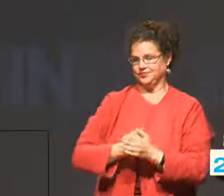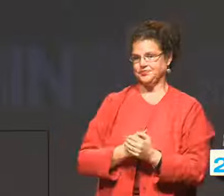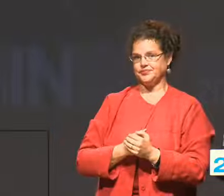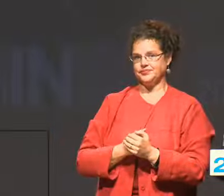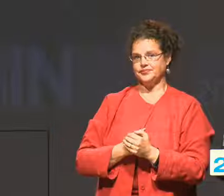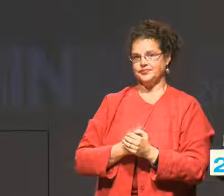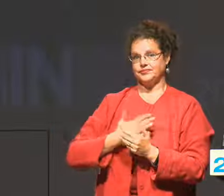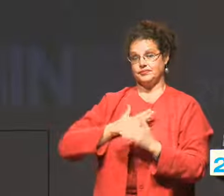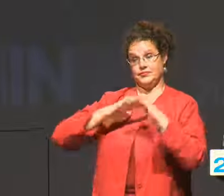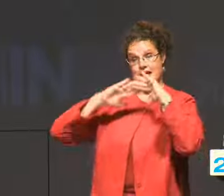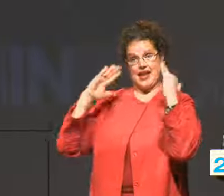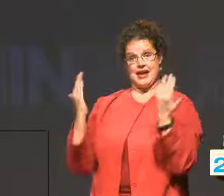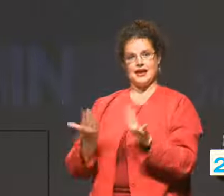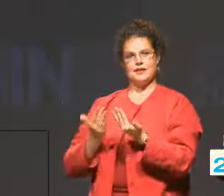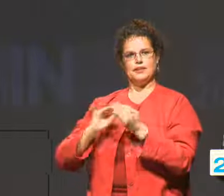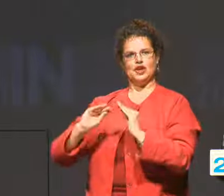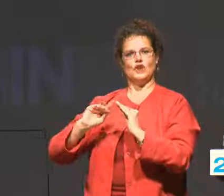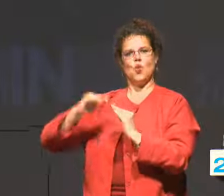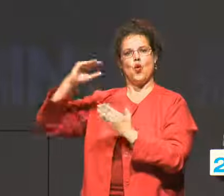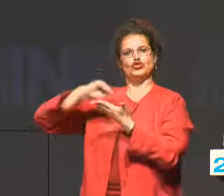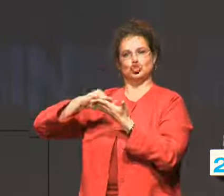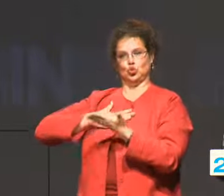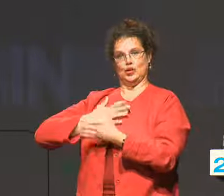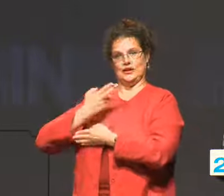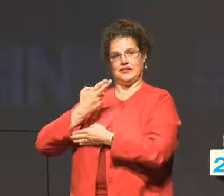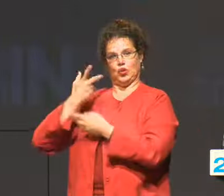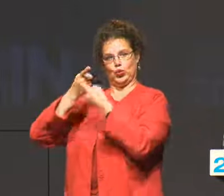Lösungen. Das macht die Situation nicht einfach.